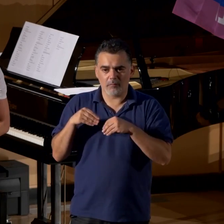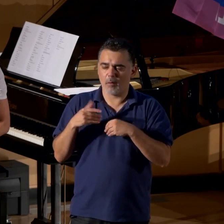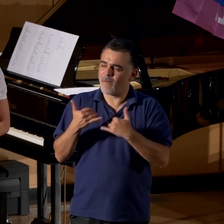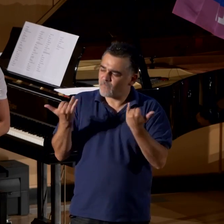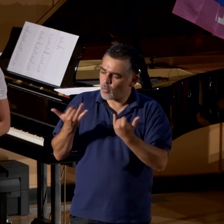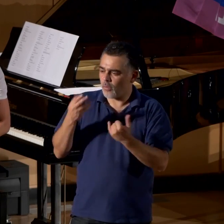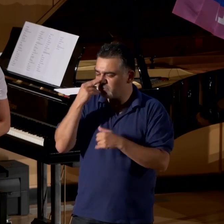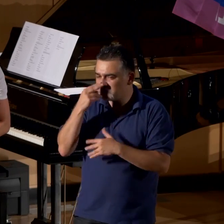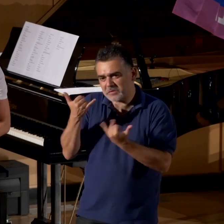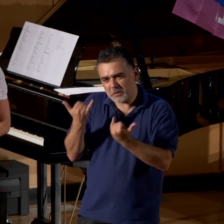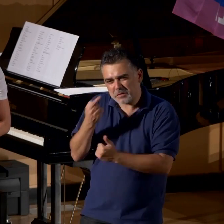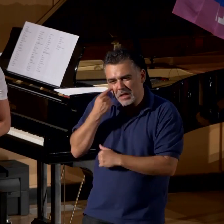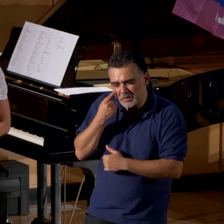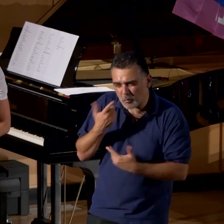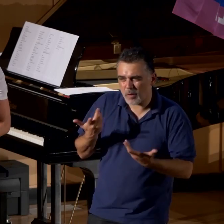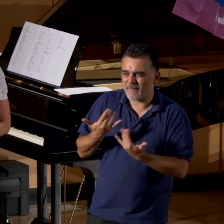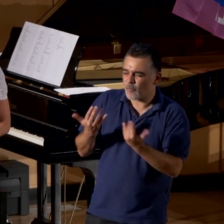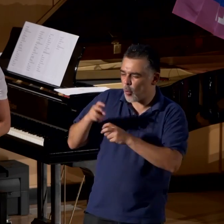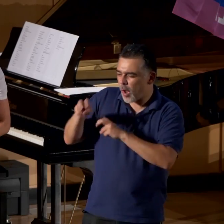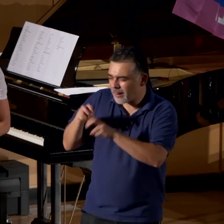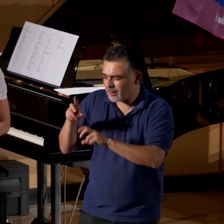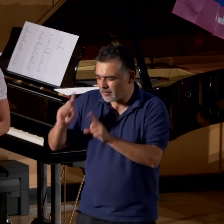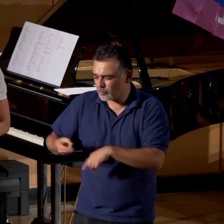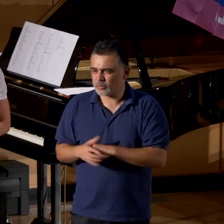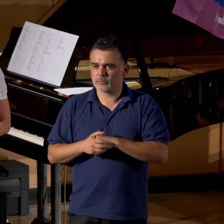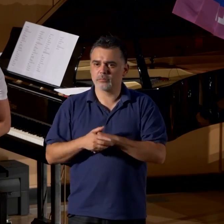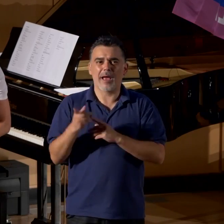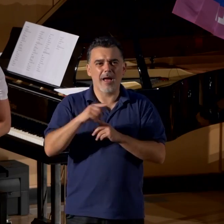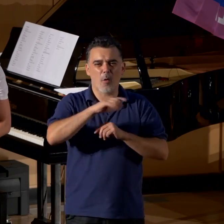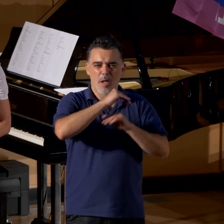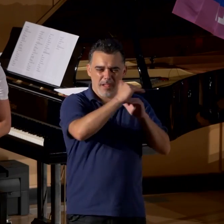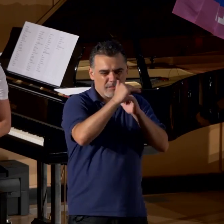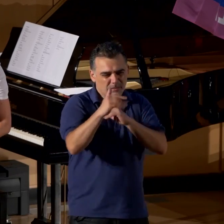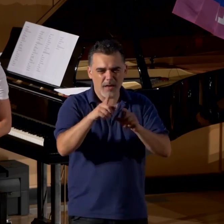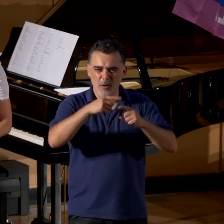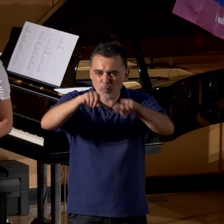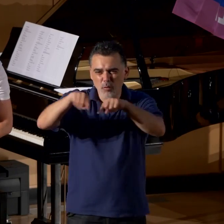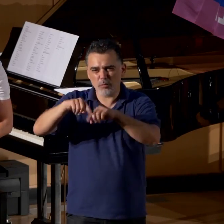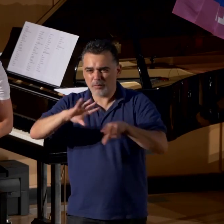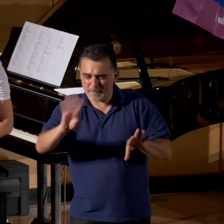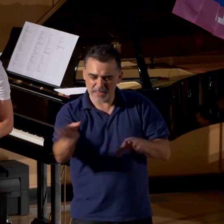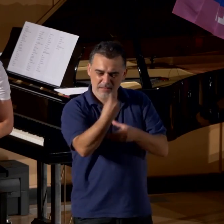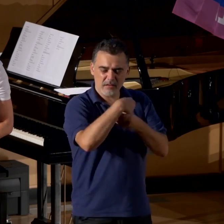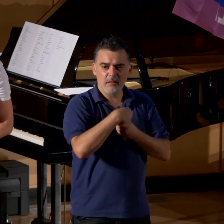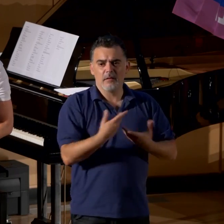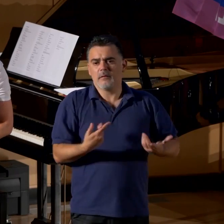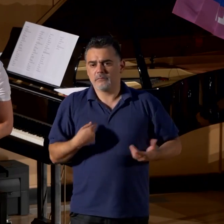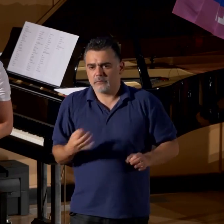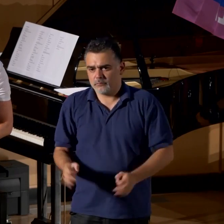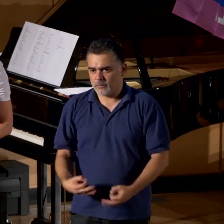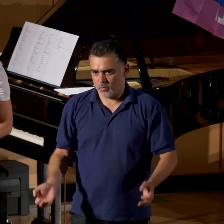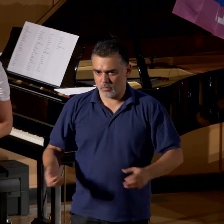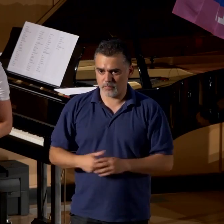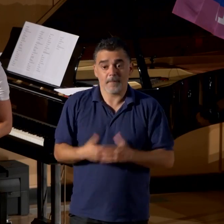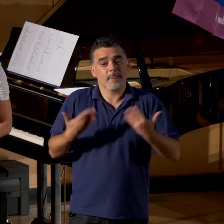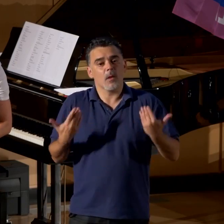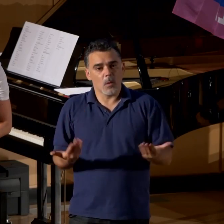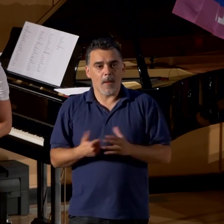ein besonderer Handlungsbedarf ist und wo vor allem auch die Länder und Kommunen mit dabei sind. Soweit erstmal